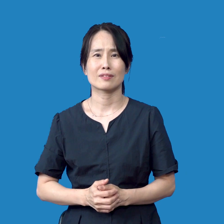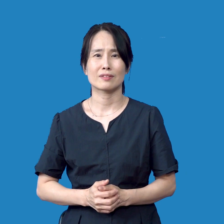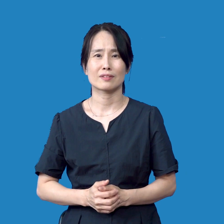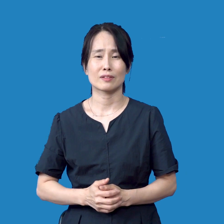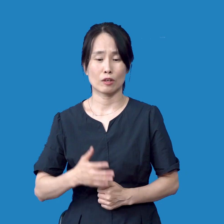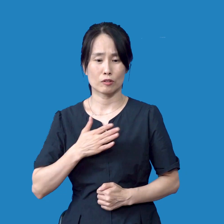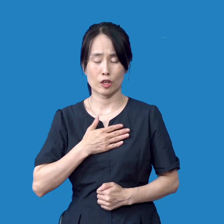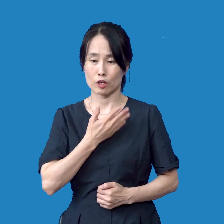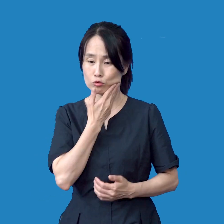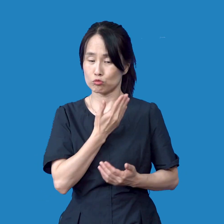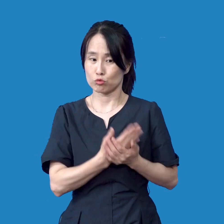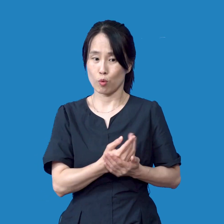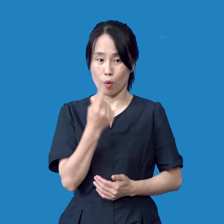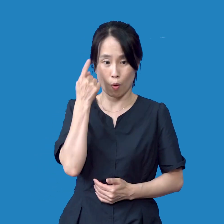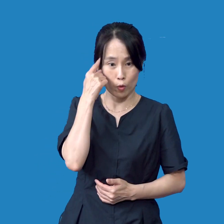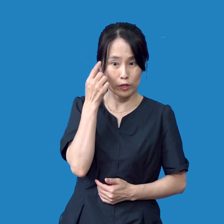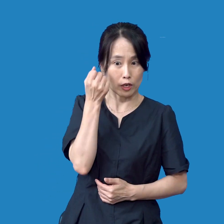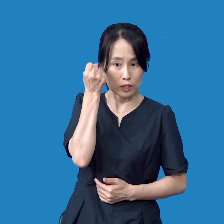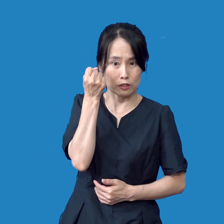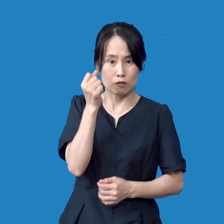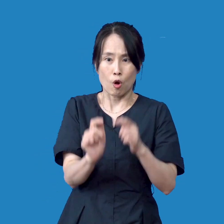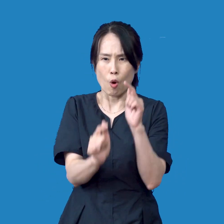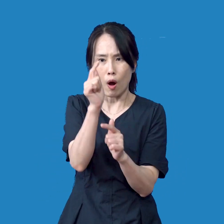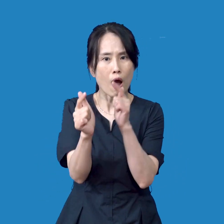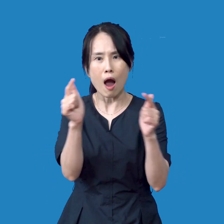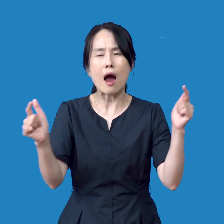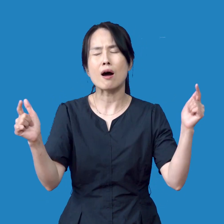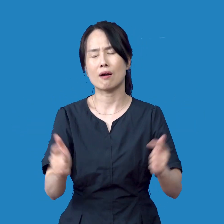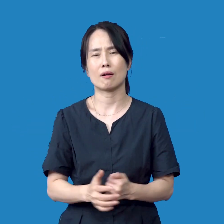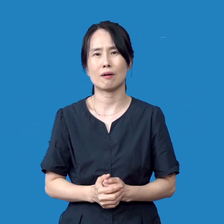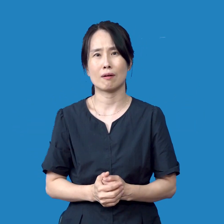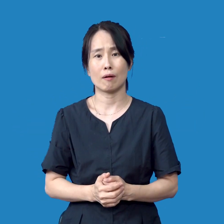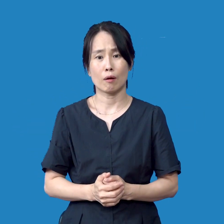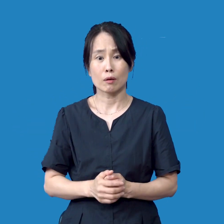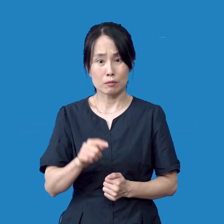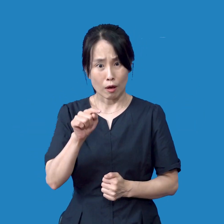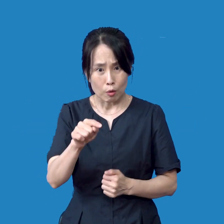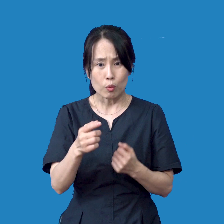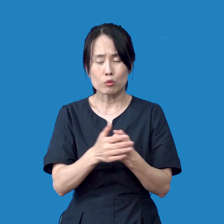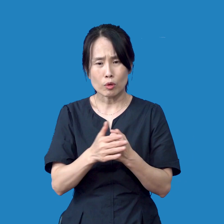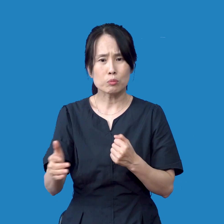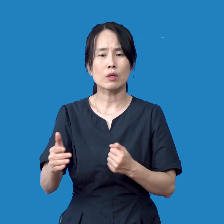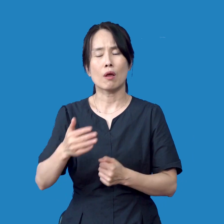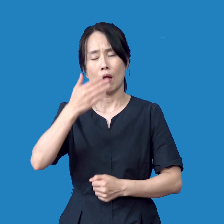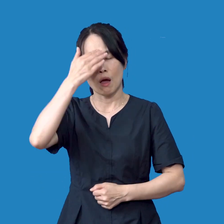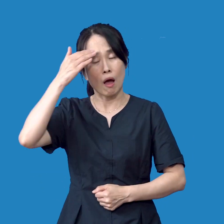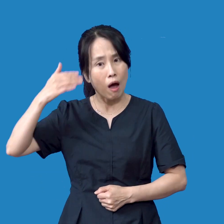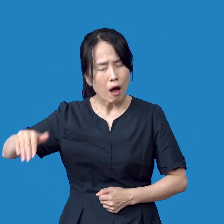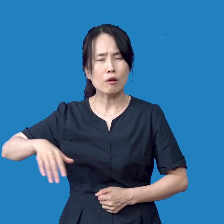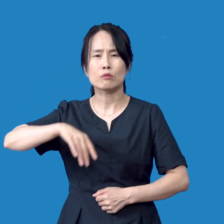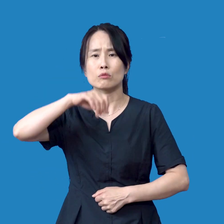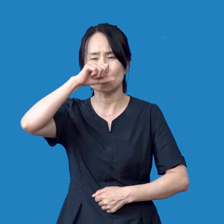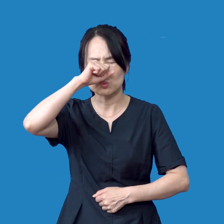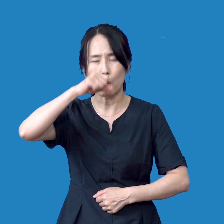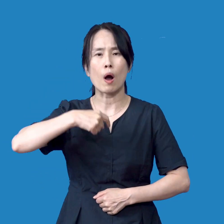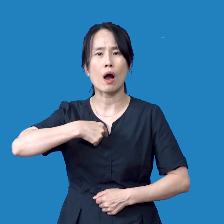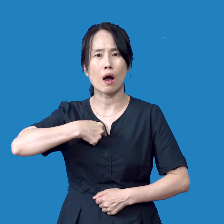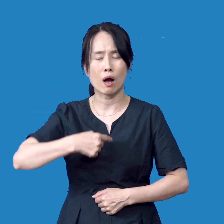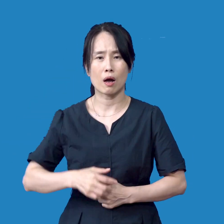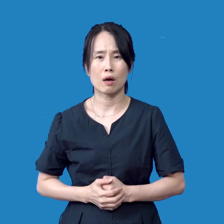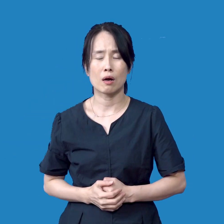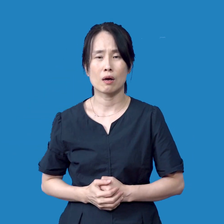자신이 중요하다고 생각하는 바가 다 다릅니다. 저는 그것이 얼마나 다행이고 좋은지